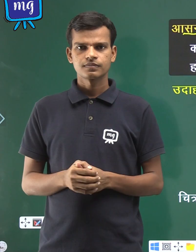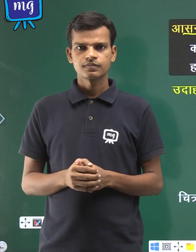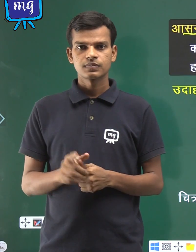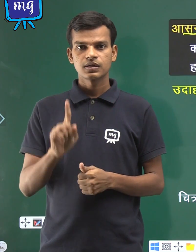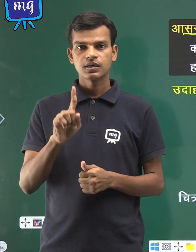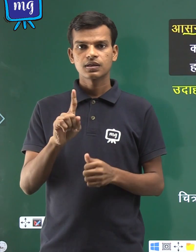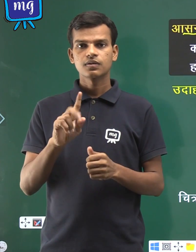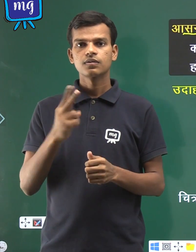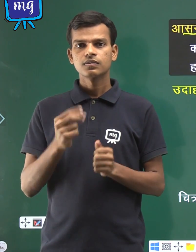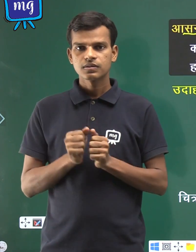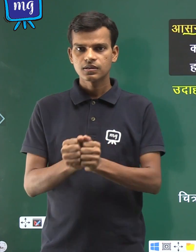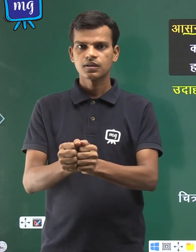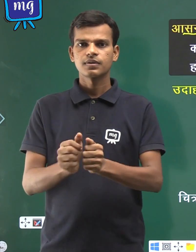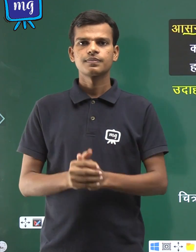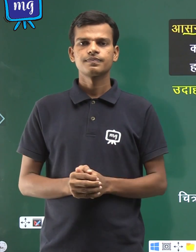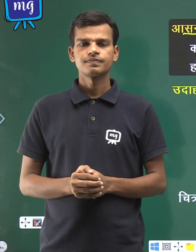एक युग्म